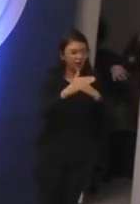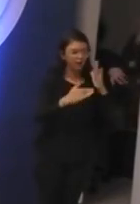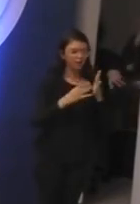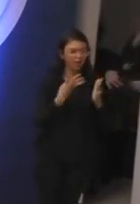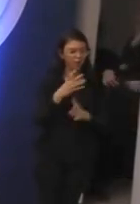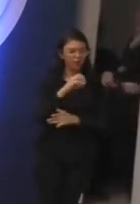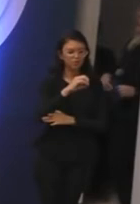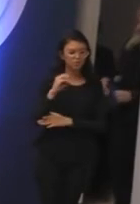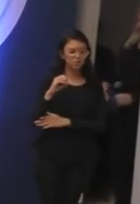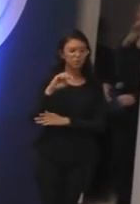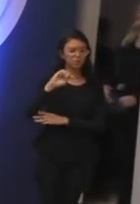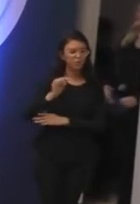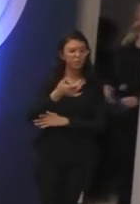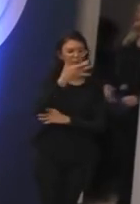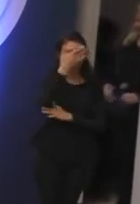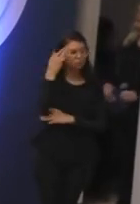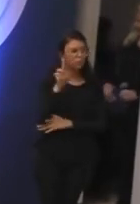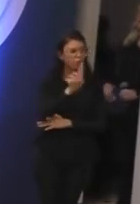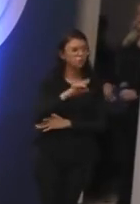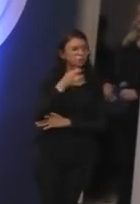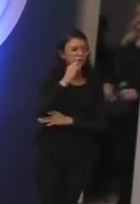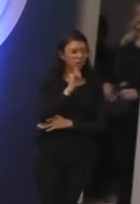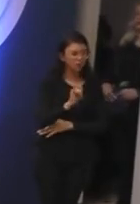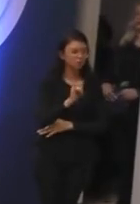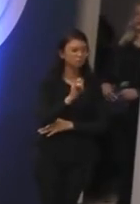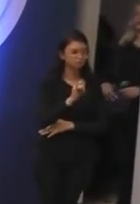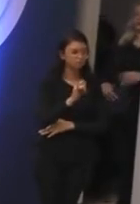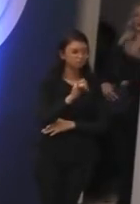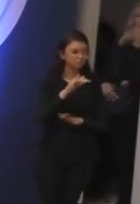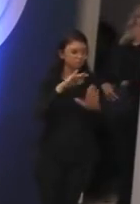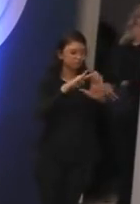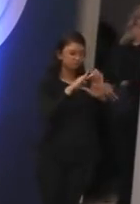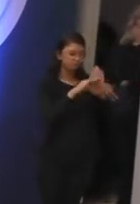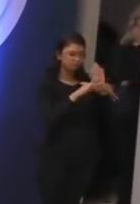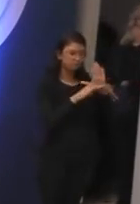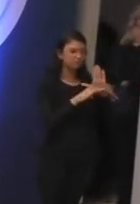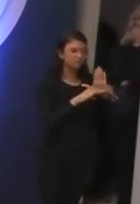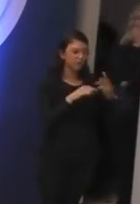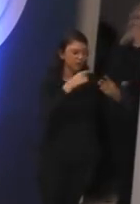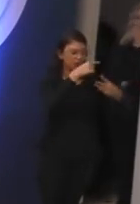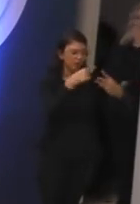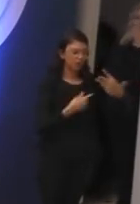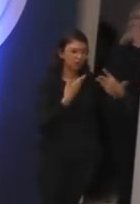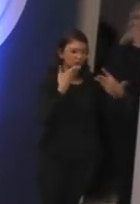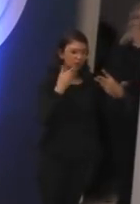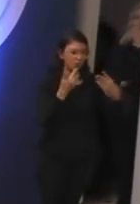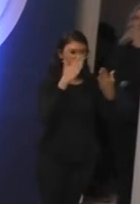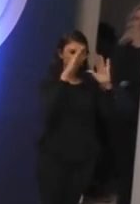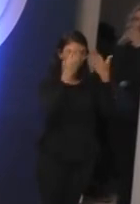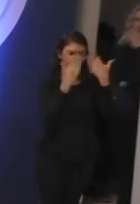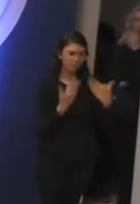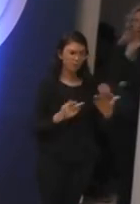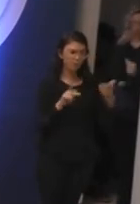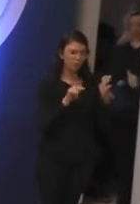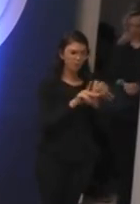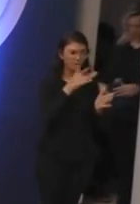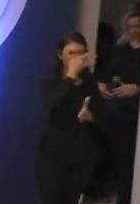unidades consumidoras. Entre as concessionárias que concorrem nesta categoria, as três melhores na avaliação do consumidor,